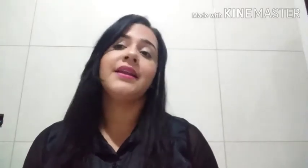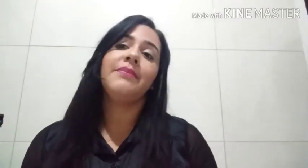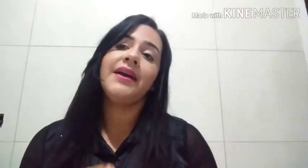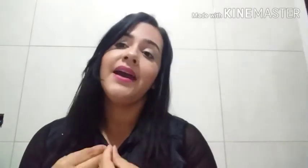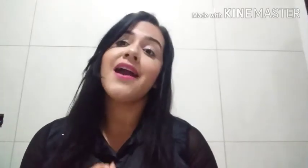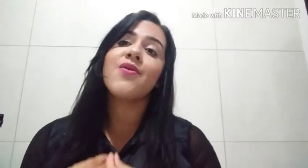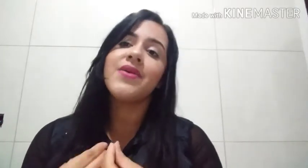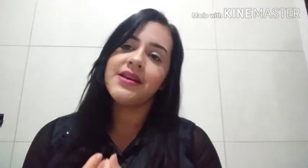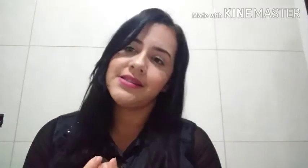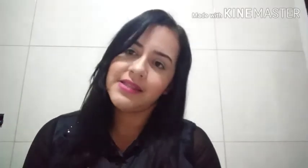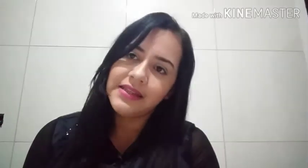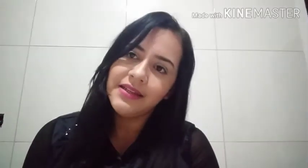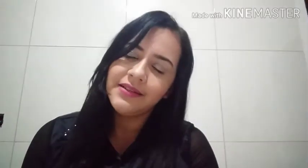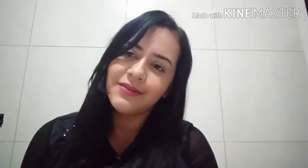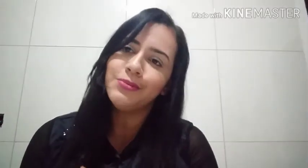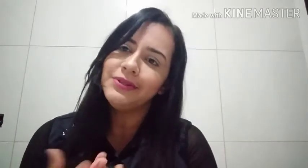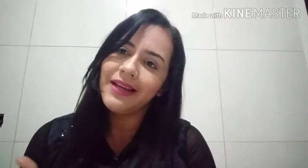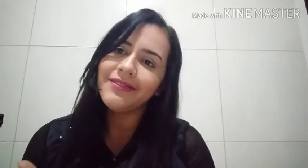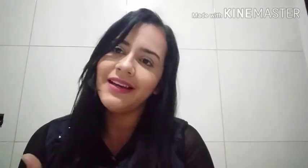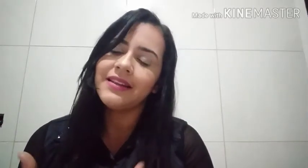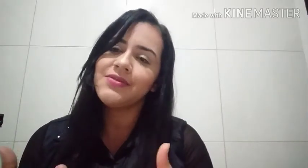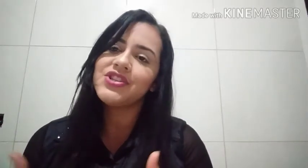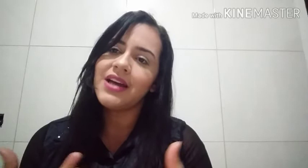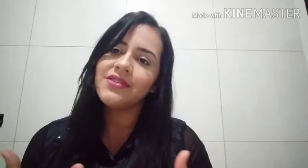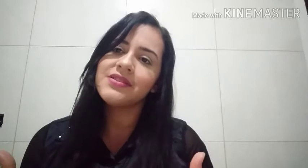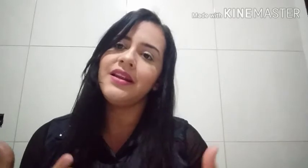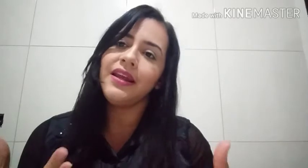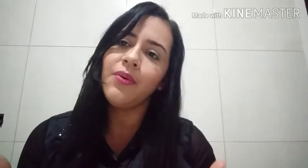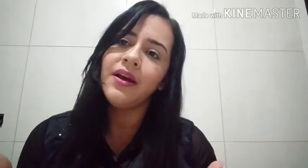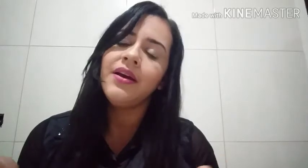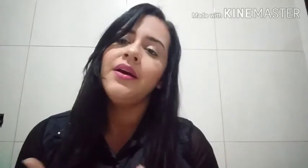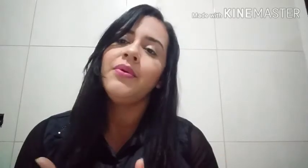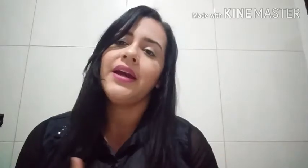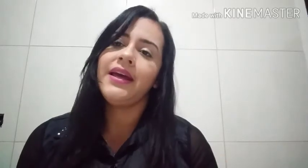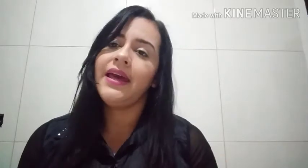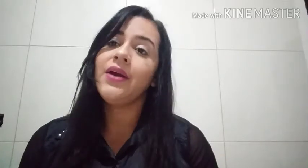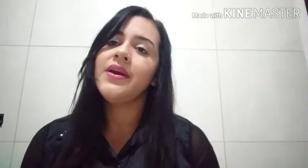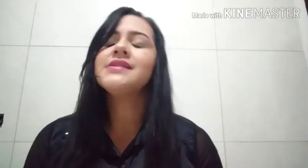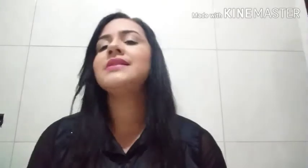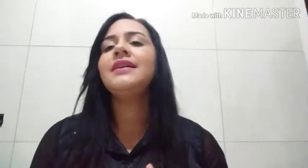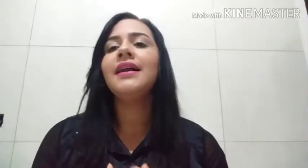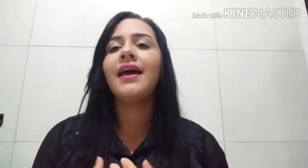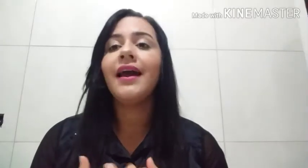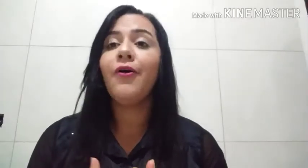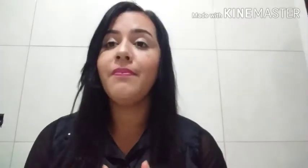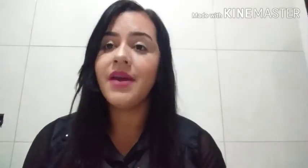também é reconhecida como tal, né? Ela tem o status de língua porque ela é reconhecida